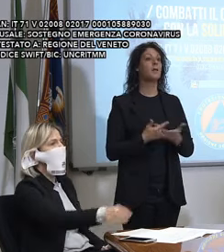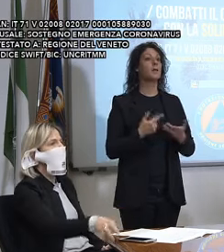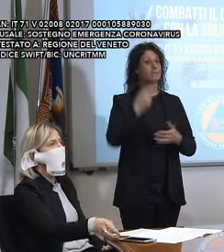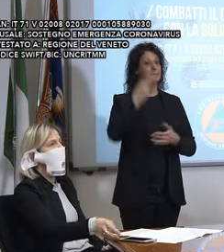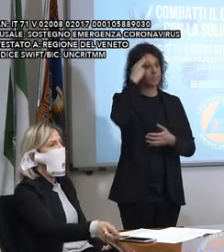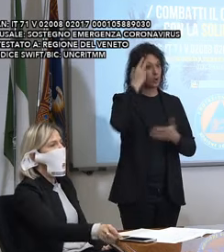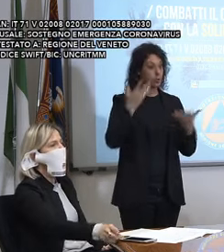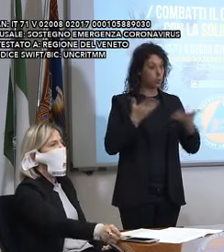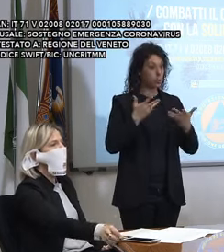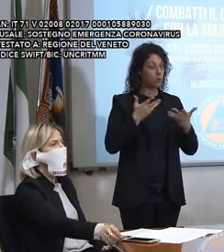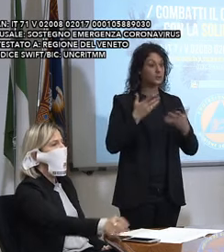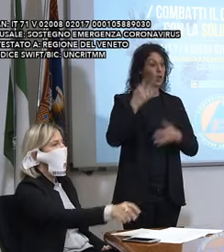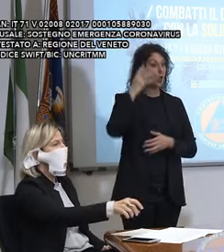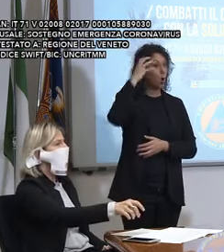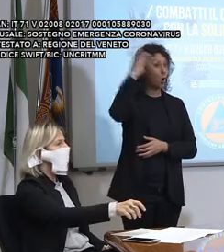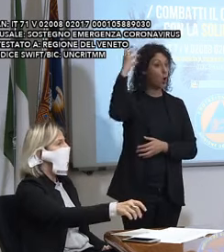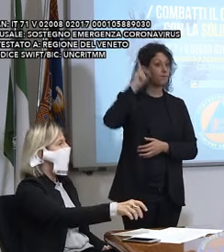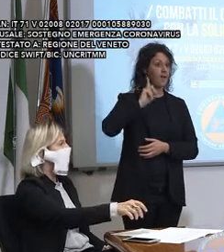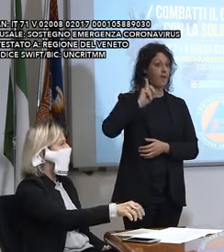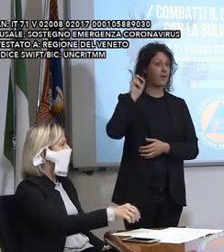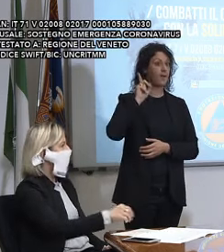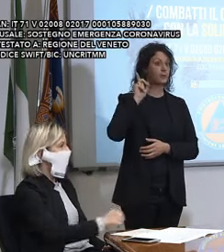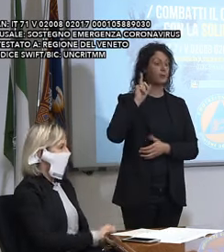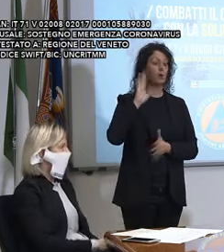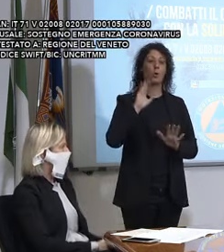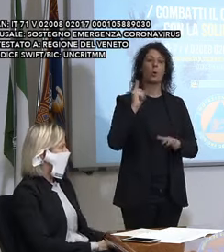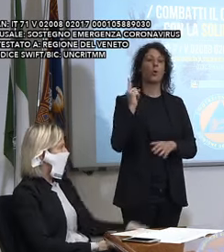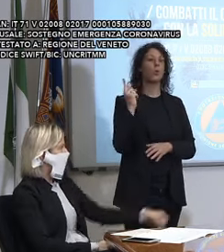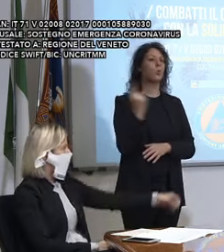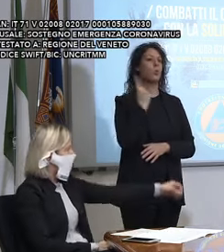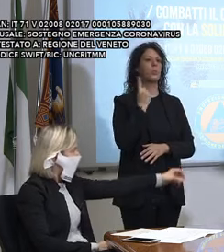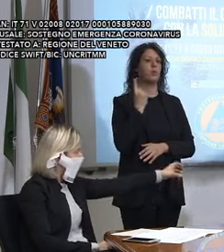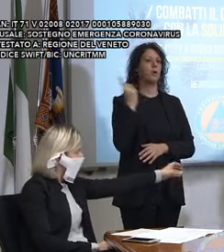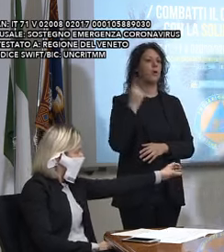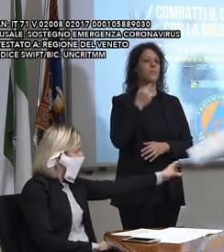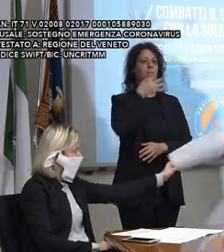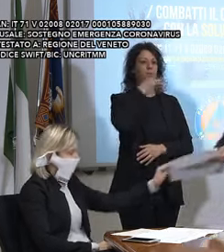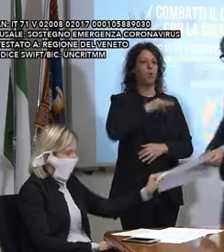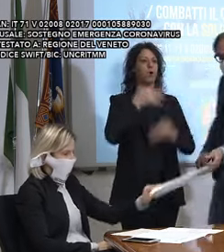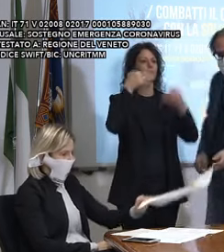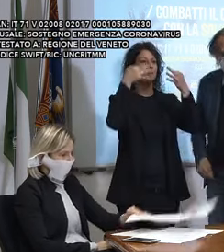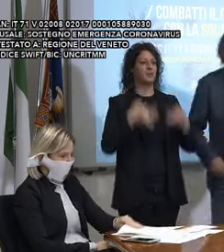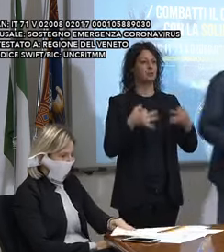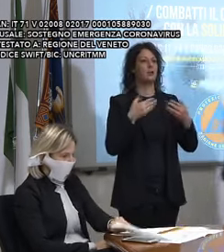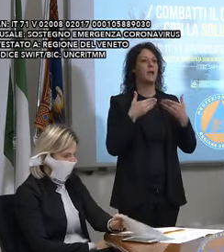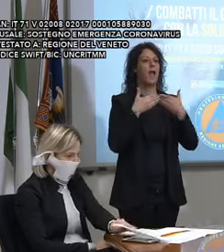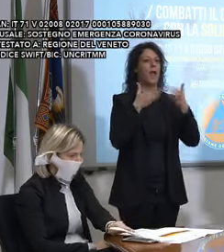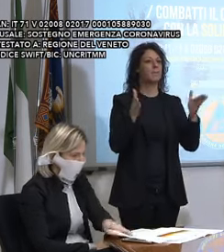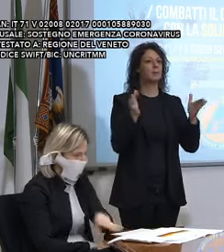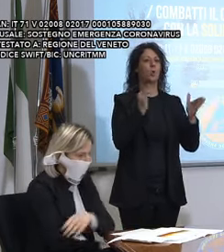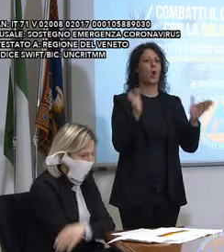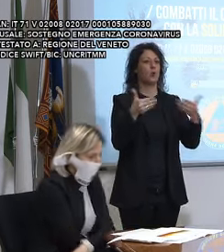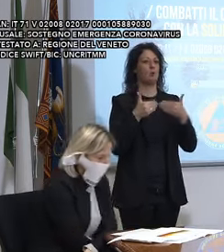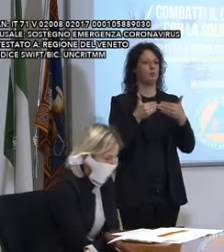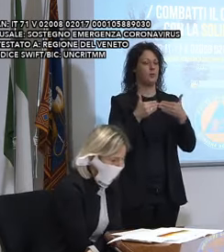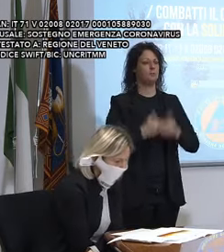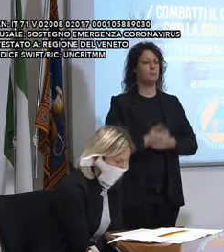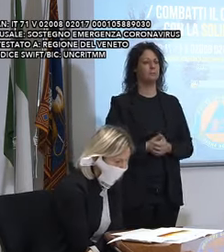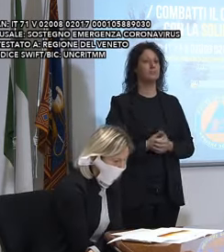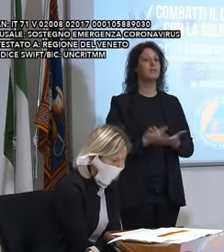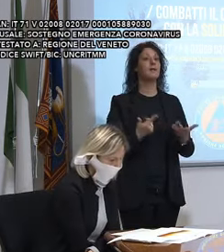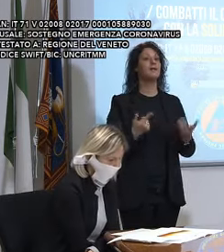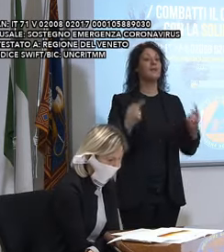governo è l'unico che ha la competenza per decidere se aprire oppure no. Qual è la posizione